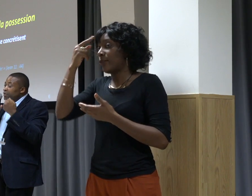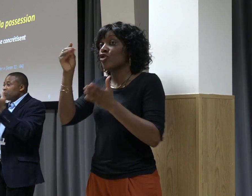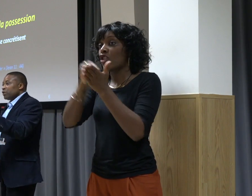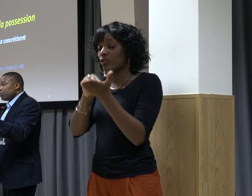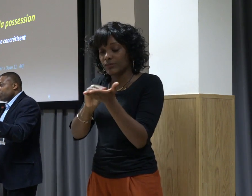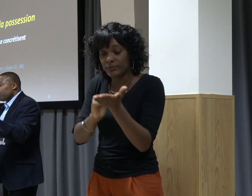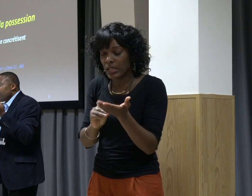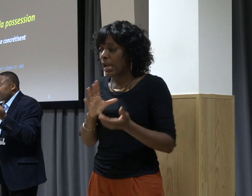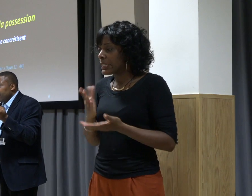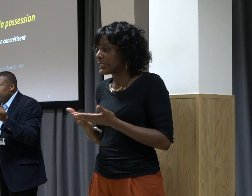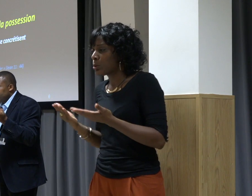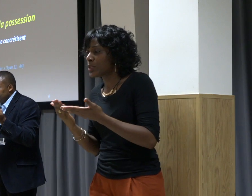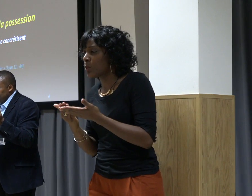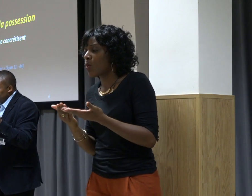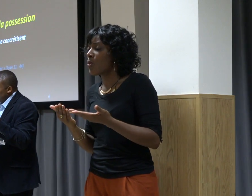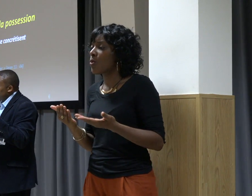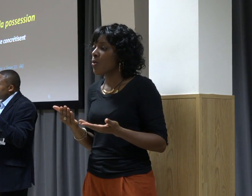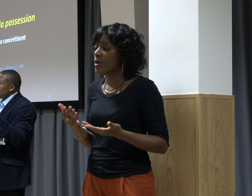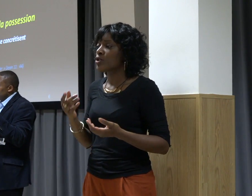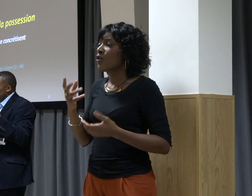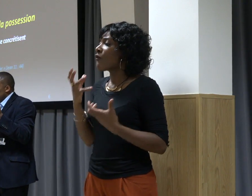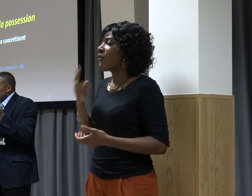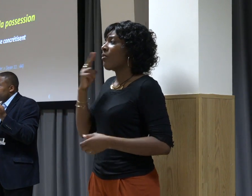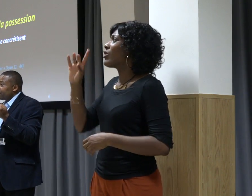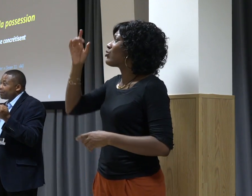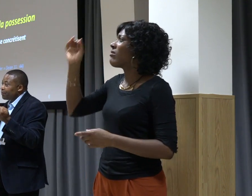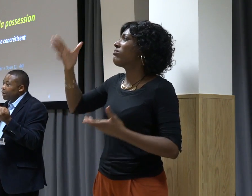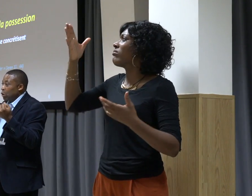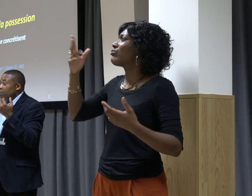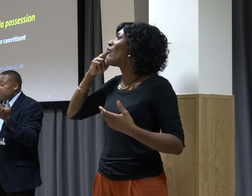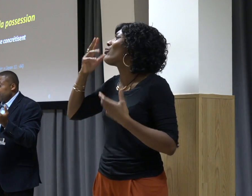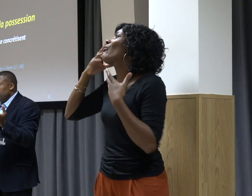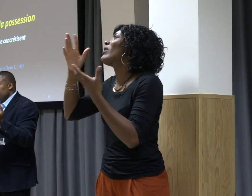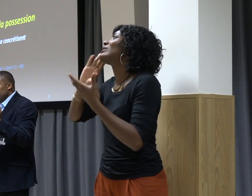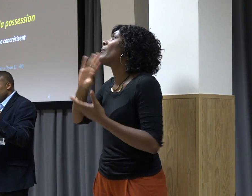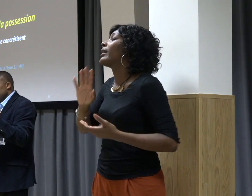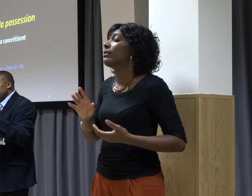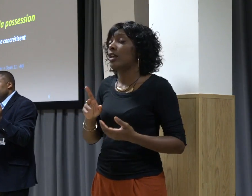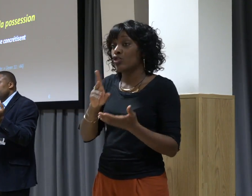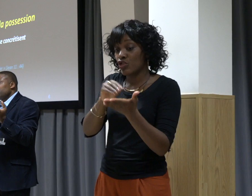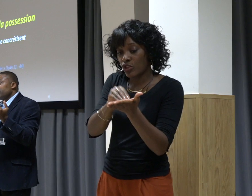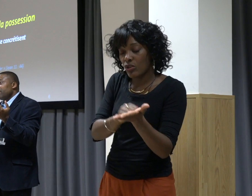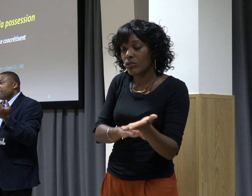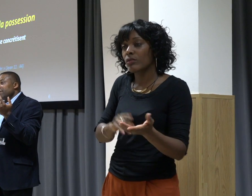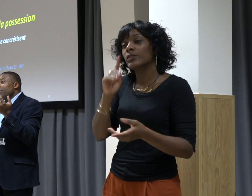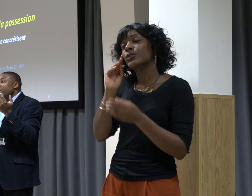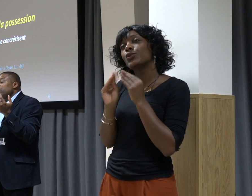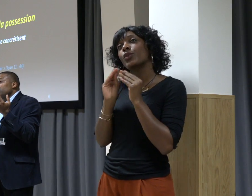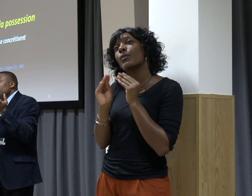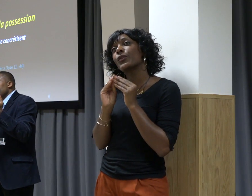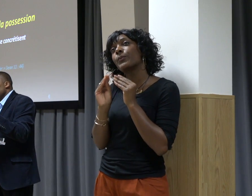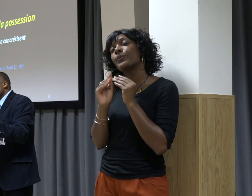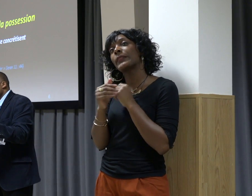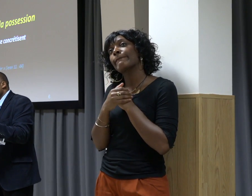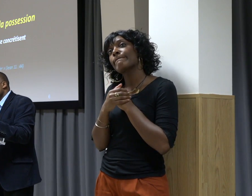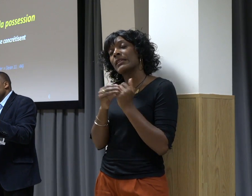une situation pour laquelle vous voulez voir Dieu agir, commencez par vous poser la question, Seigneur, qu'est-ce que je dois